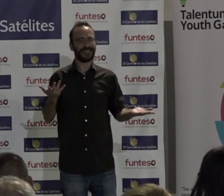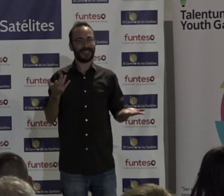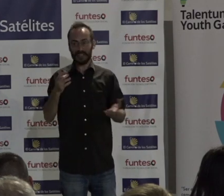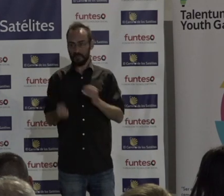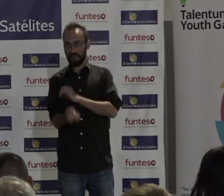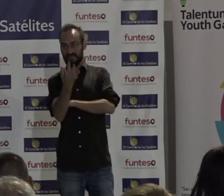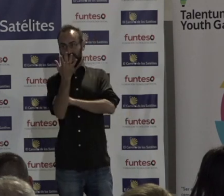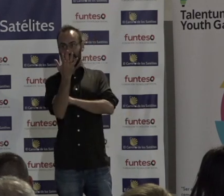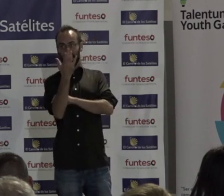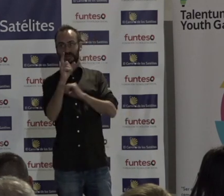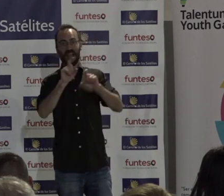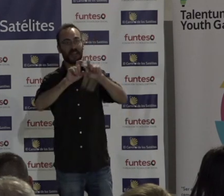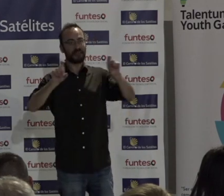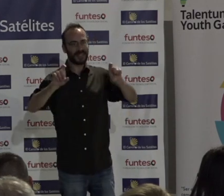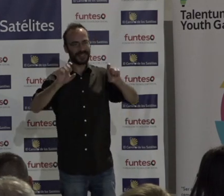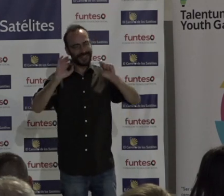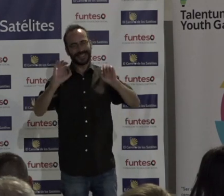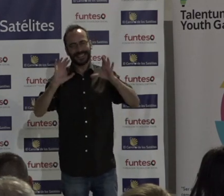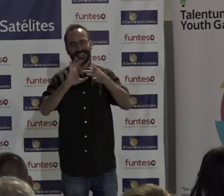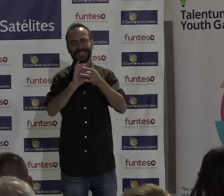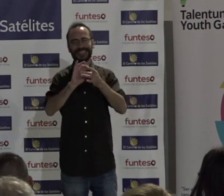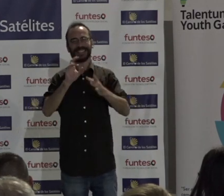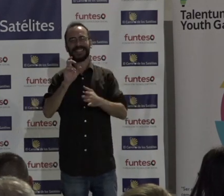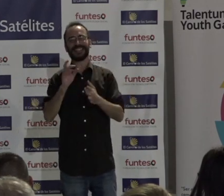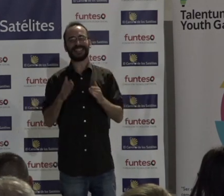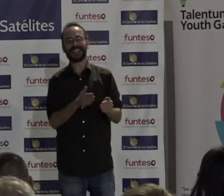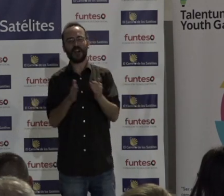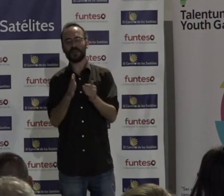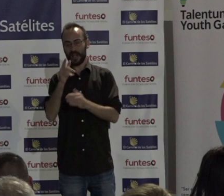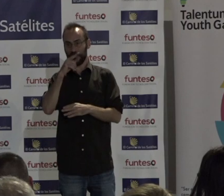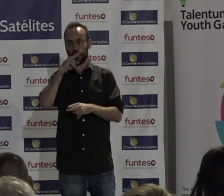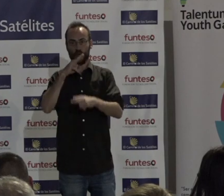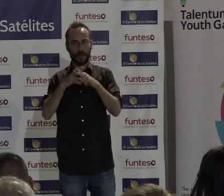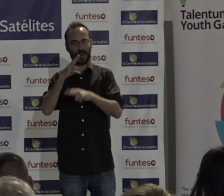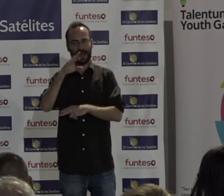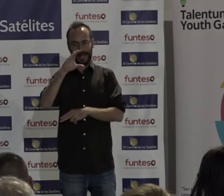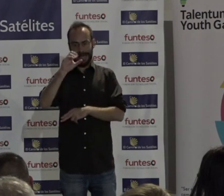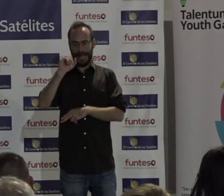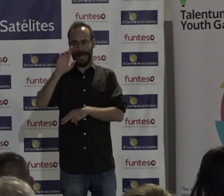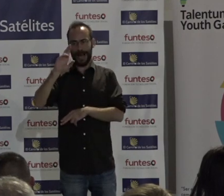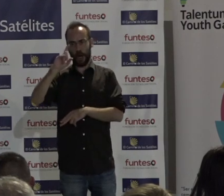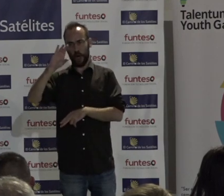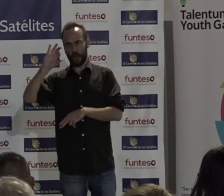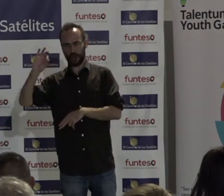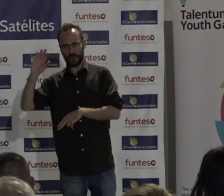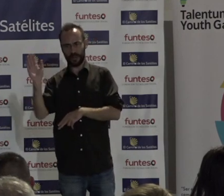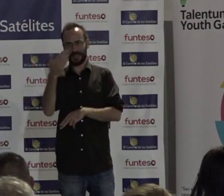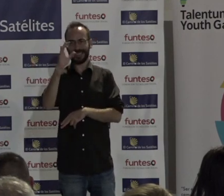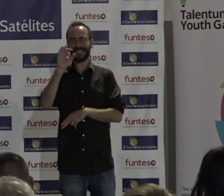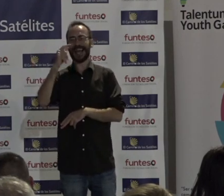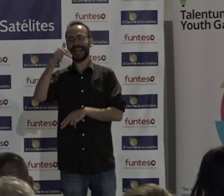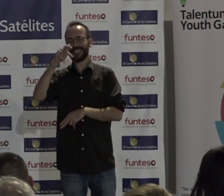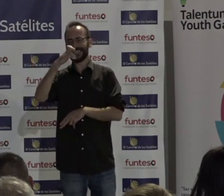empresa con gente del camino. Se llama Carlos Sánchez y creo que nos va a defraudar,